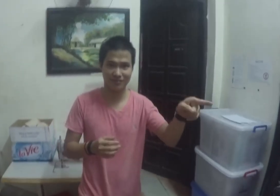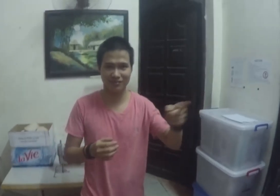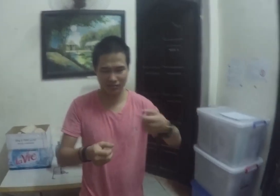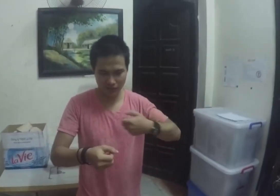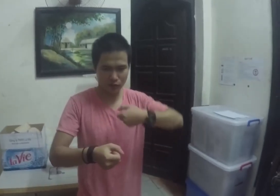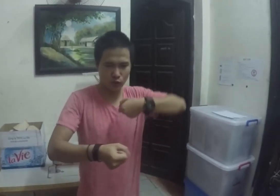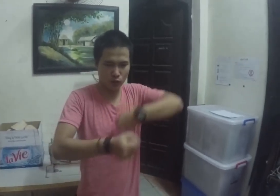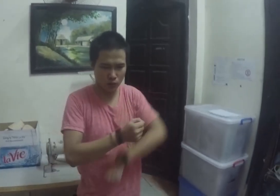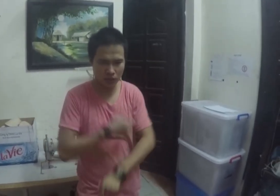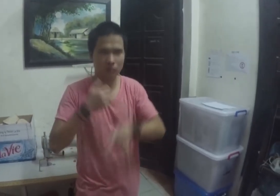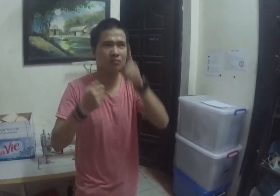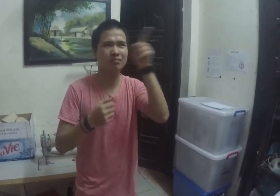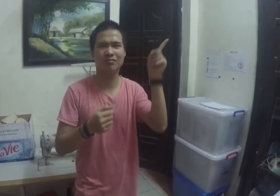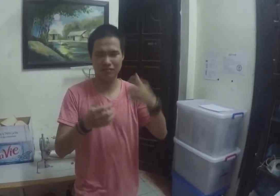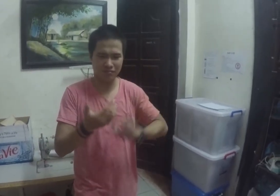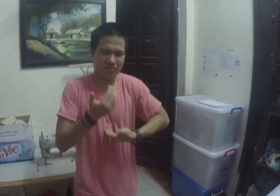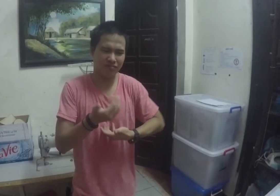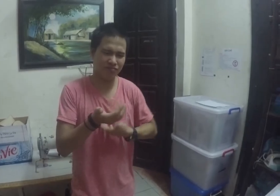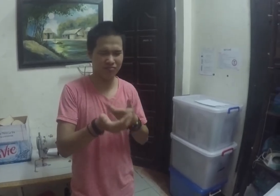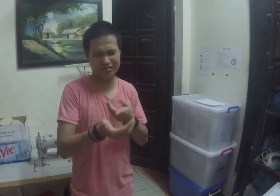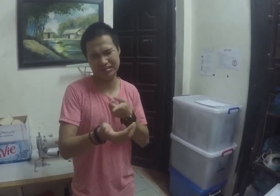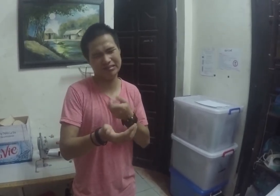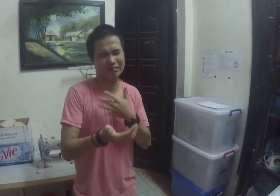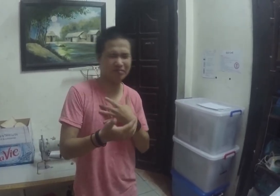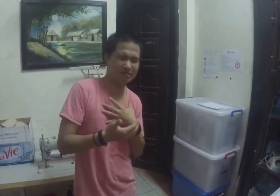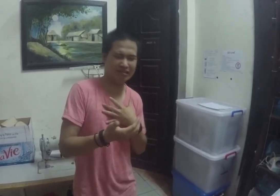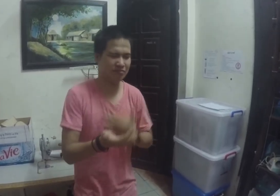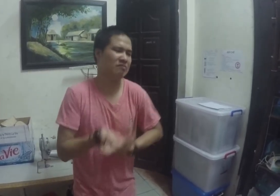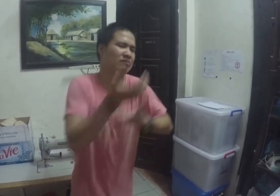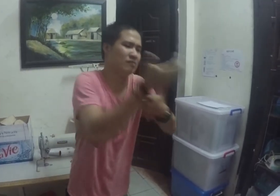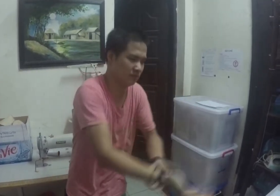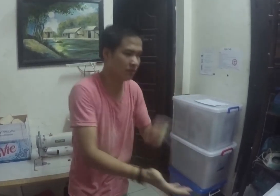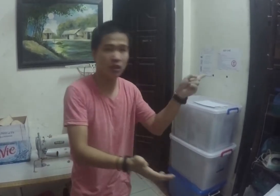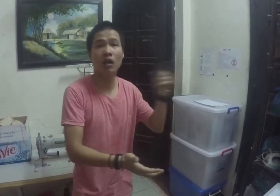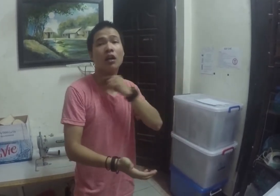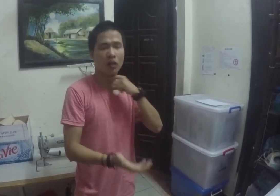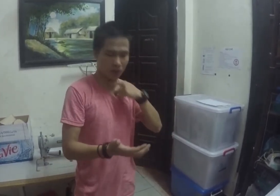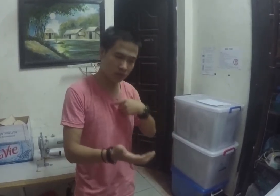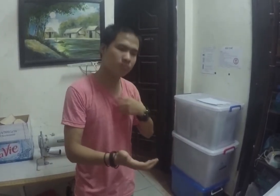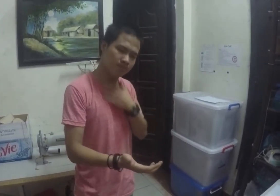Diesen Jungen wollte seine Familie nach seiner Geburt nicht mehr haben und sie gaben ihm einen Pfarrer.